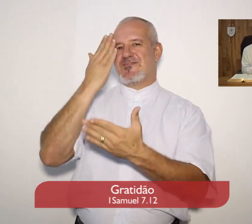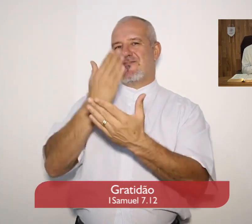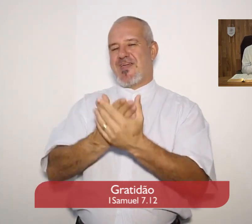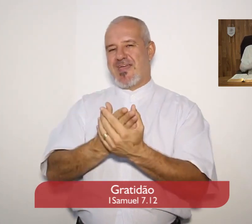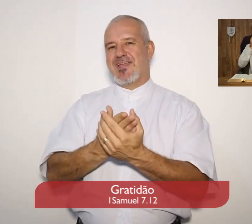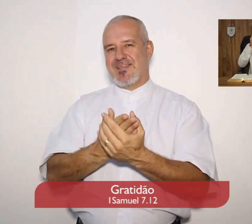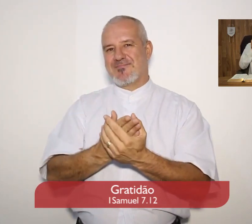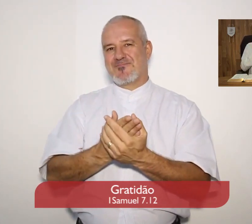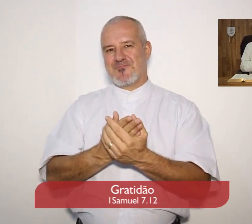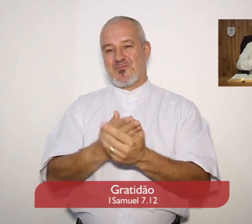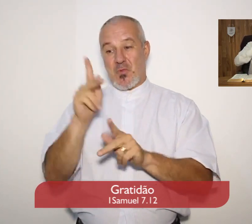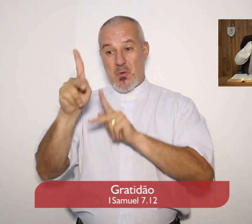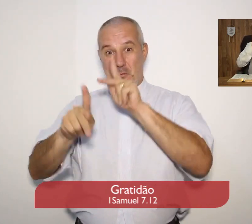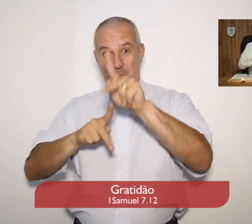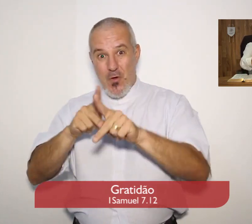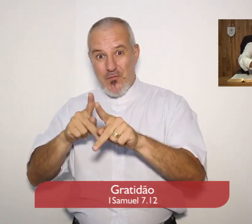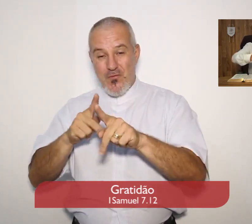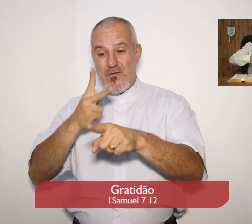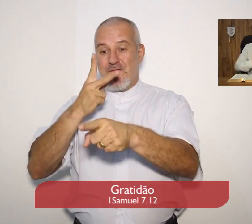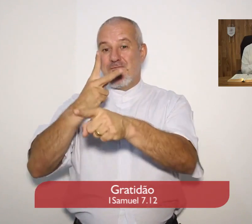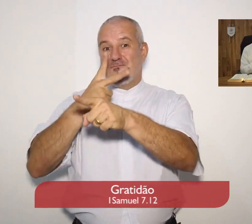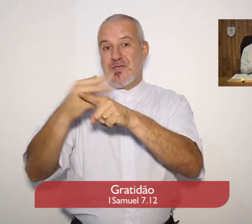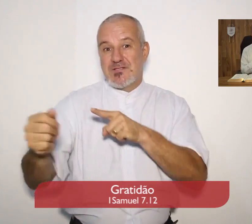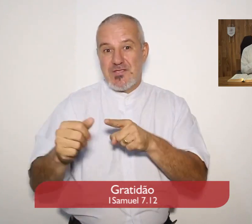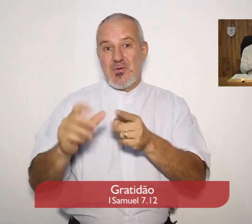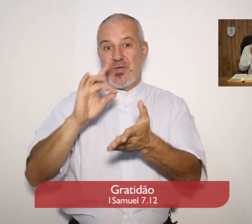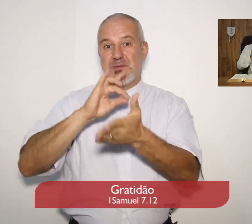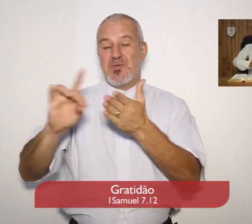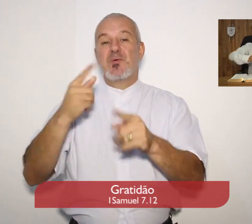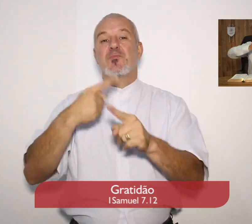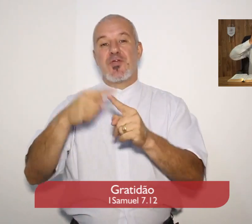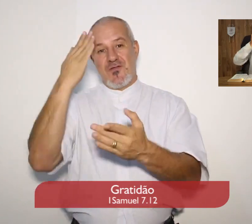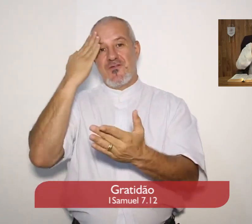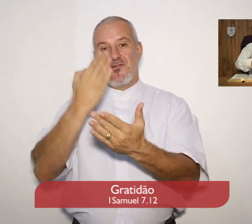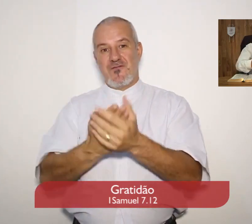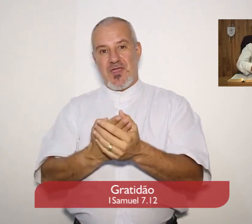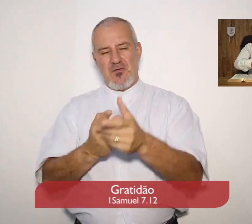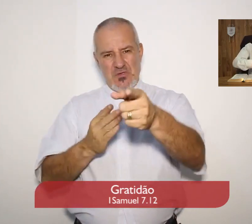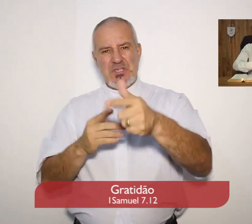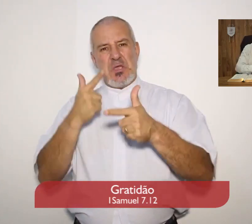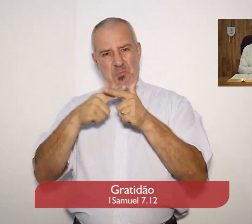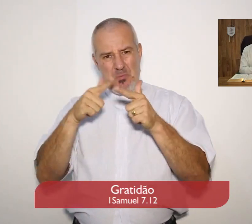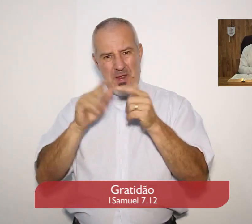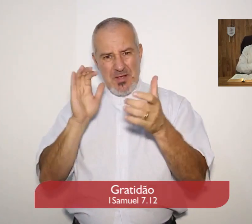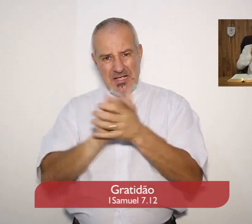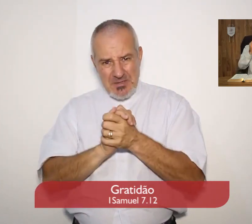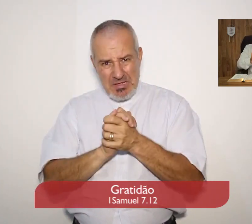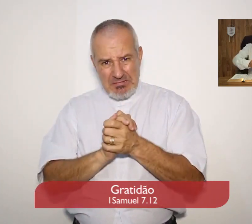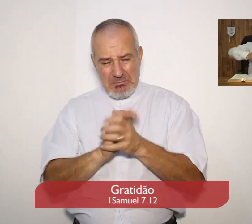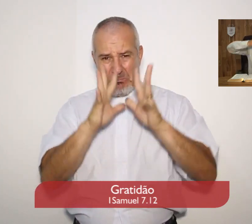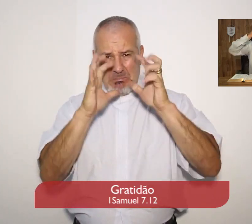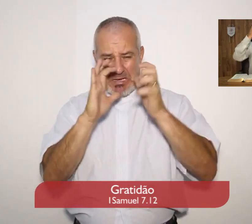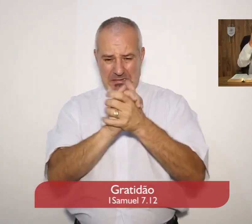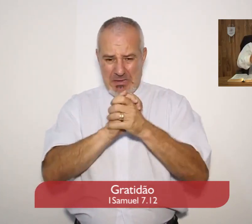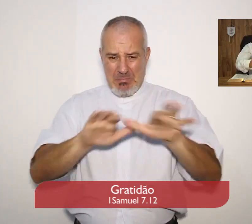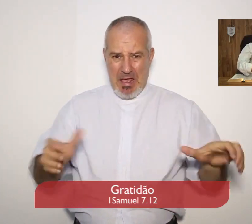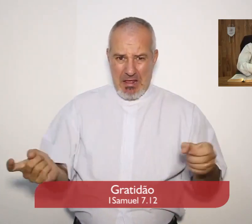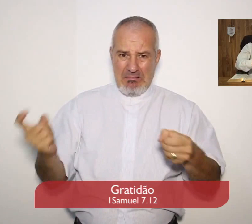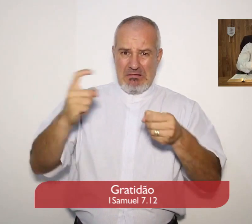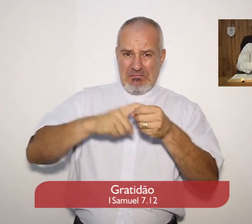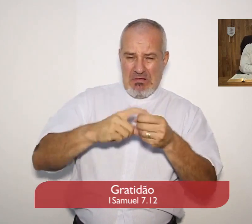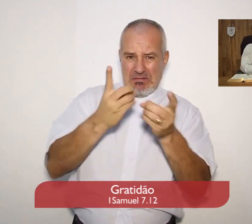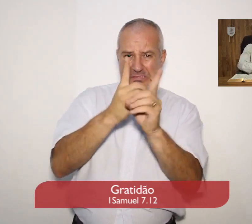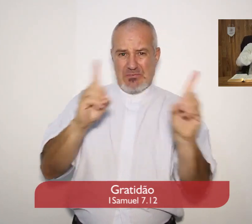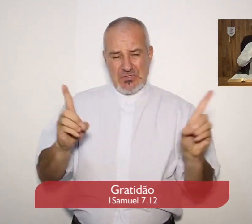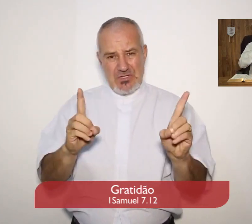fé. Não existe vitória no casamento, não existe vitória financeira, não existe vitória